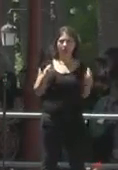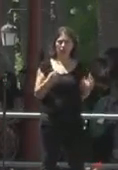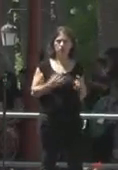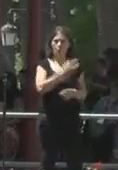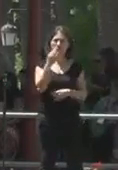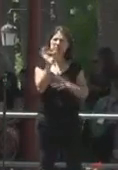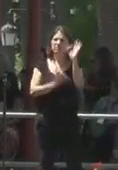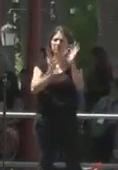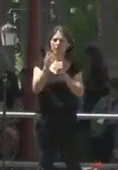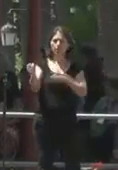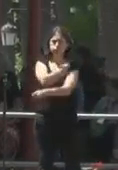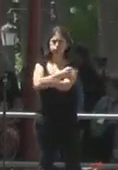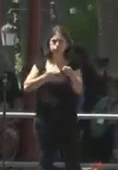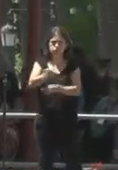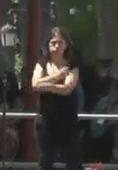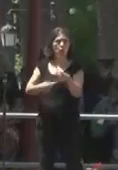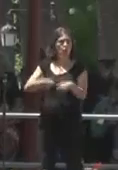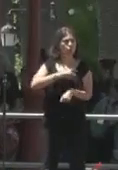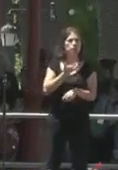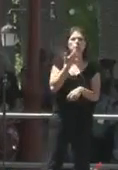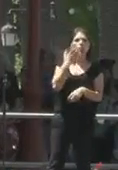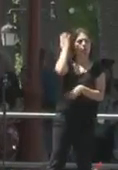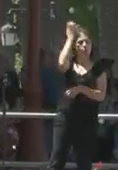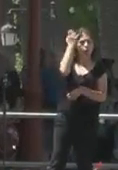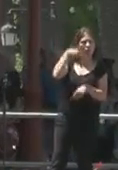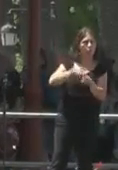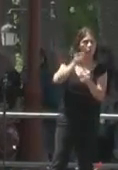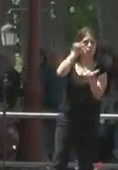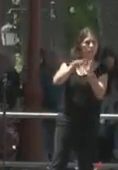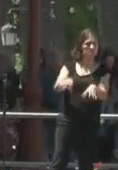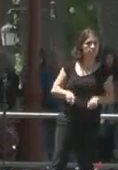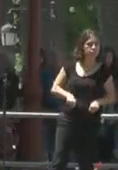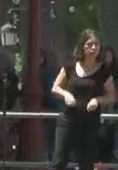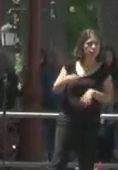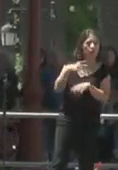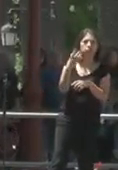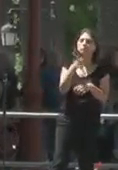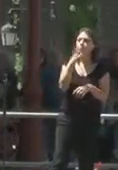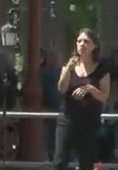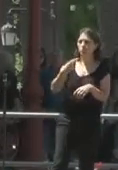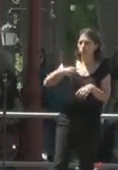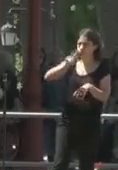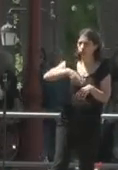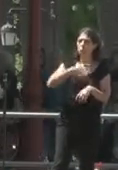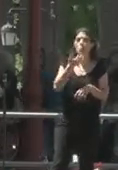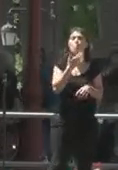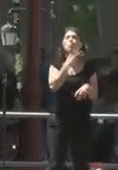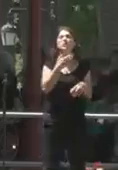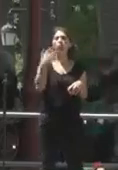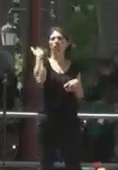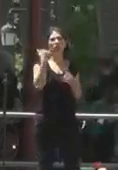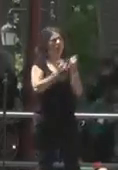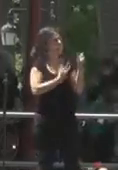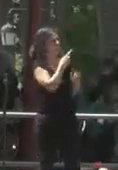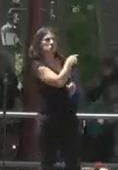reposición, podemos decir que a Coruña é unha cidade de refuxio, como é unha cidade de refuxio, como esos centos de persoas que estaban hasta hai